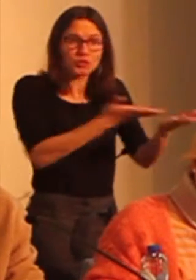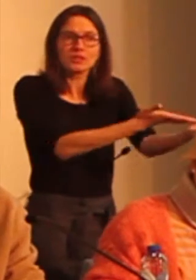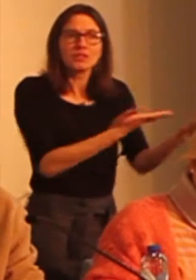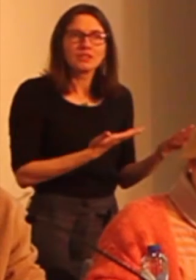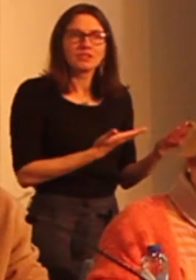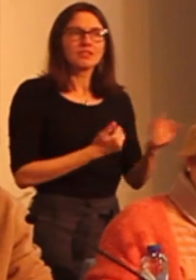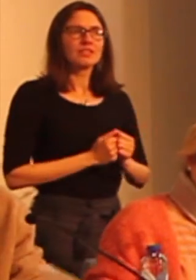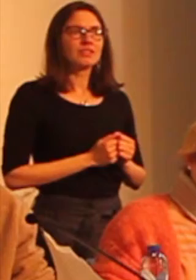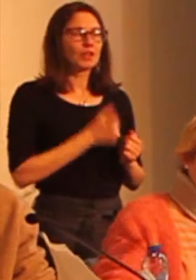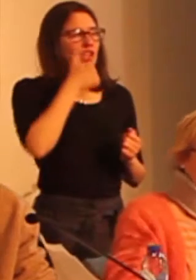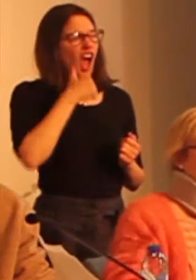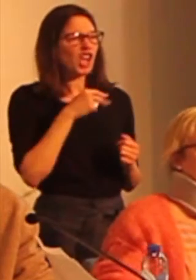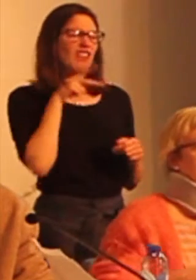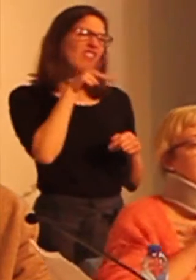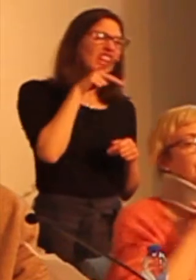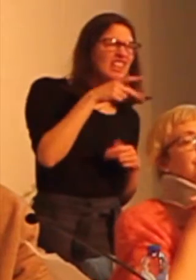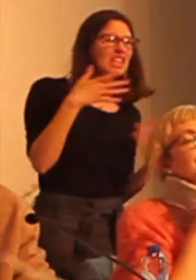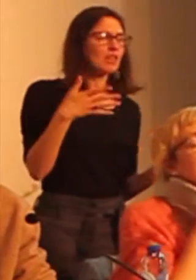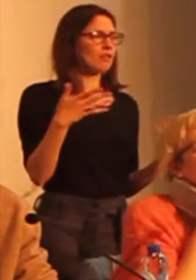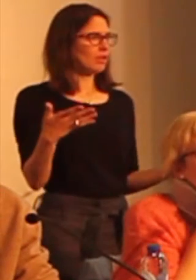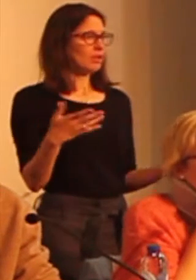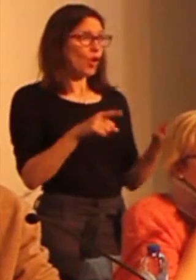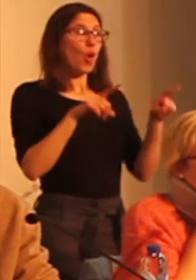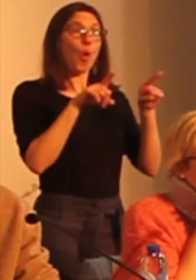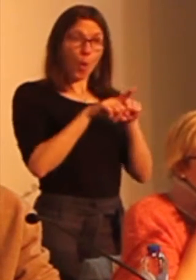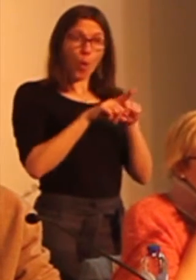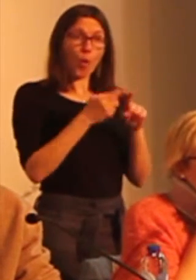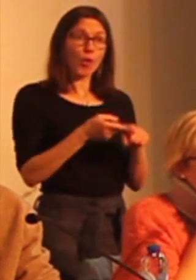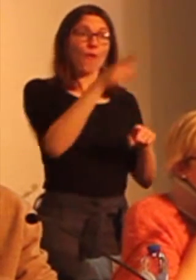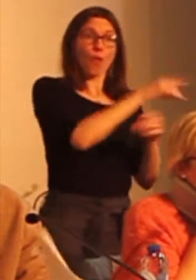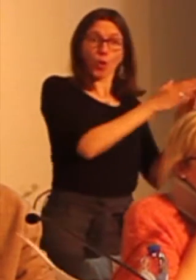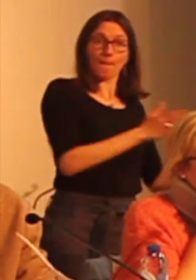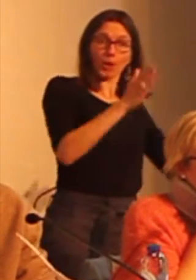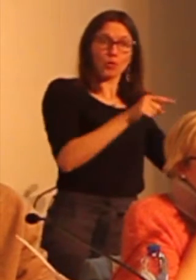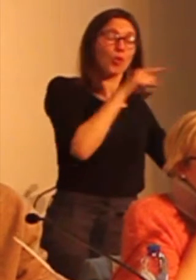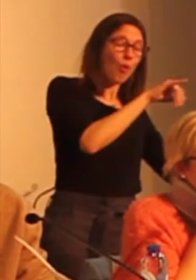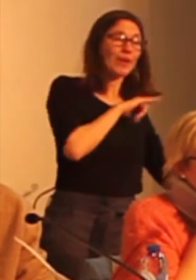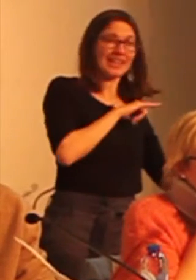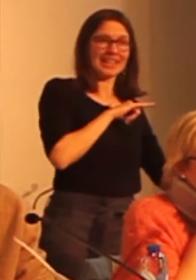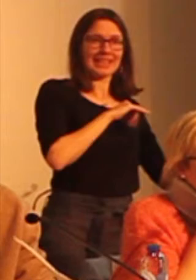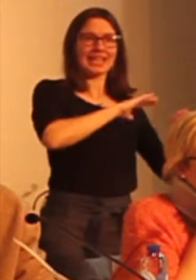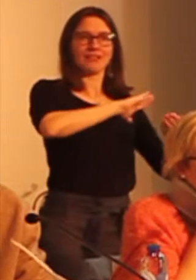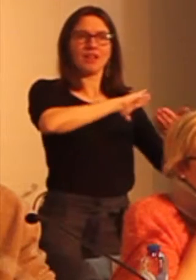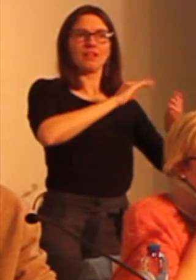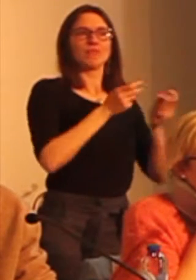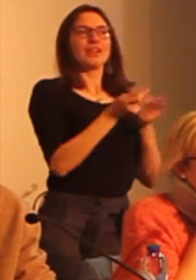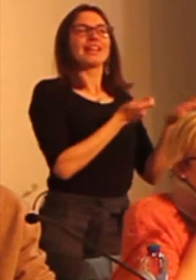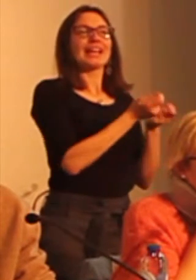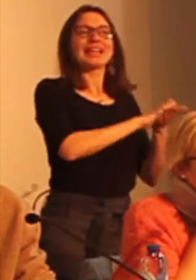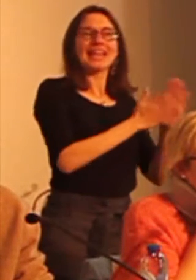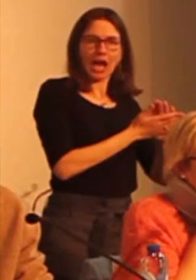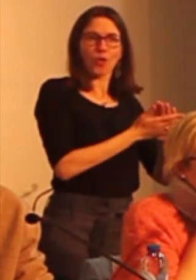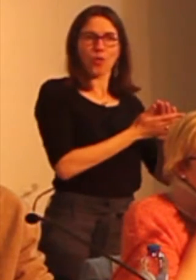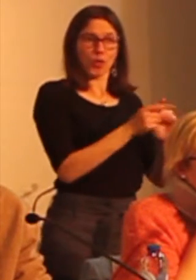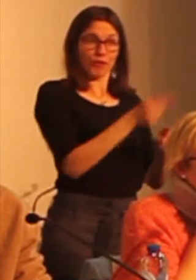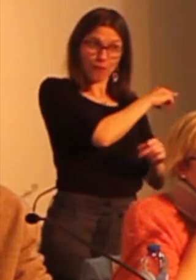En al degenen die er kritiek op hebben vandaag, dat ze dat niet hebben uitgevoerd, het stond ook in het regeerakkoord van de vorige regering. De pagina kan ik nu even niet zeggen, maar net